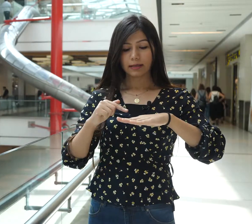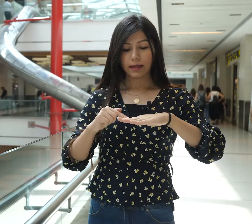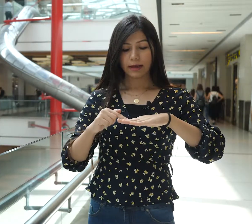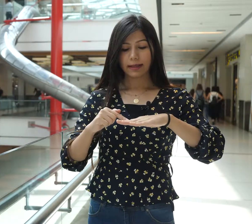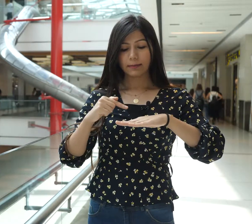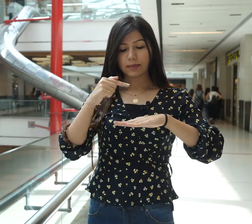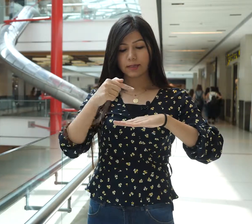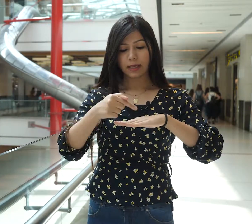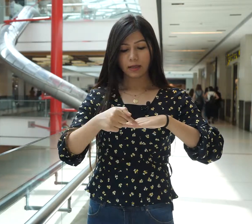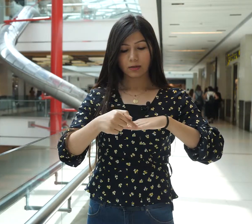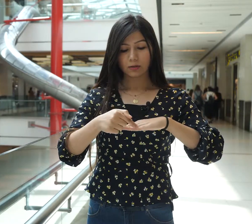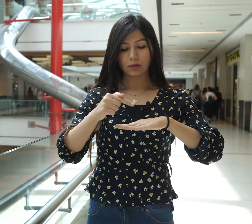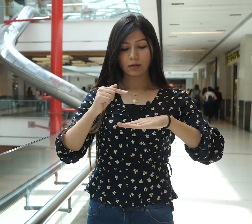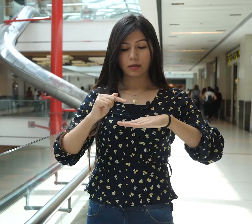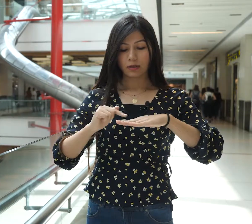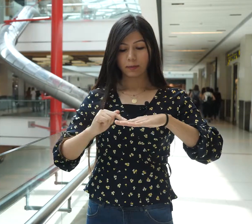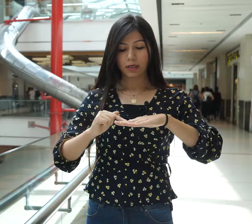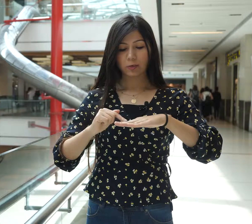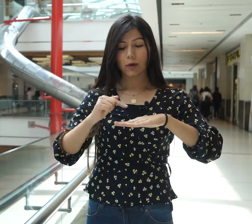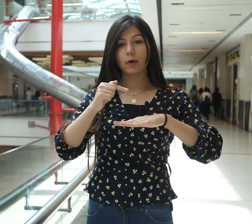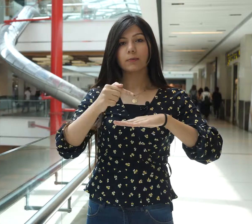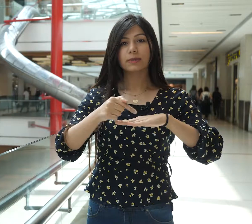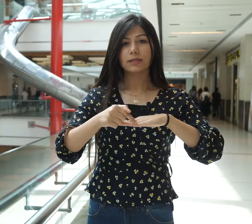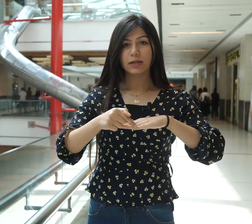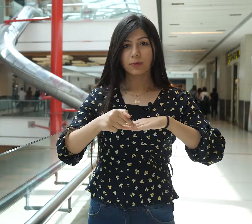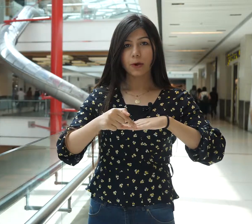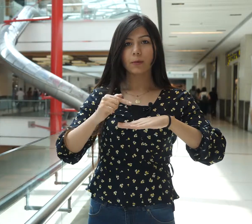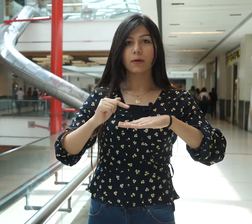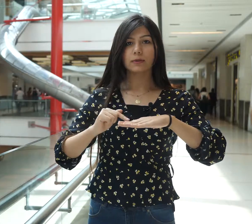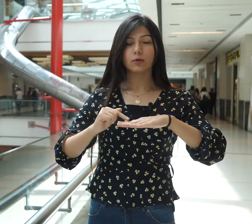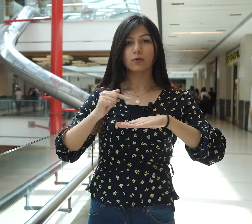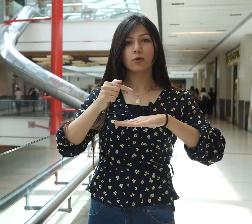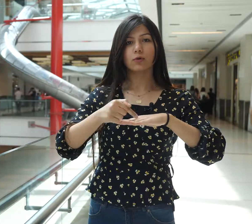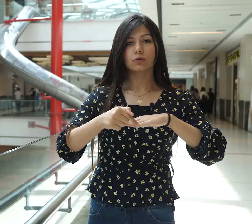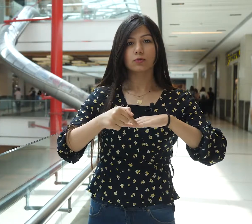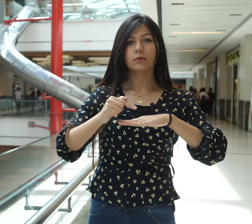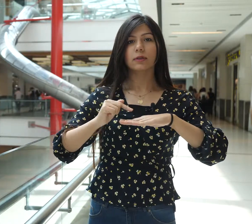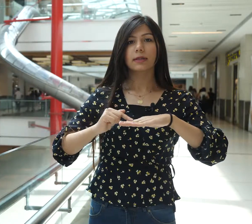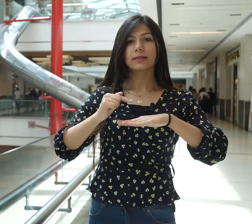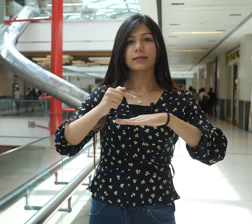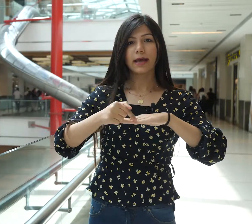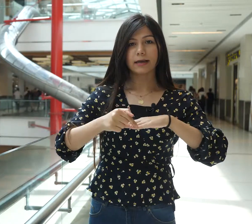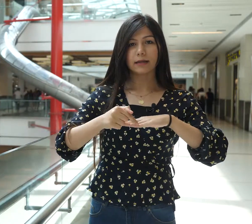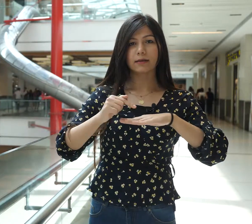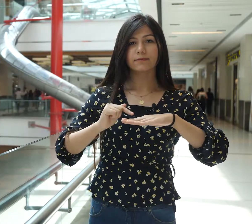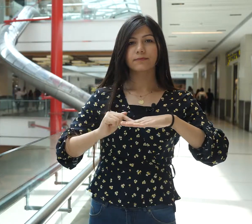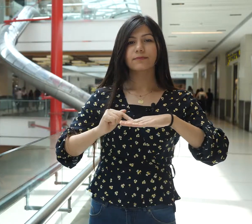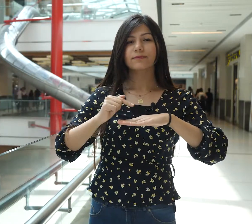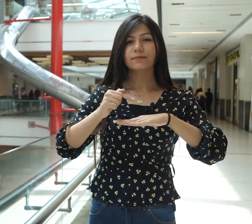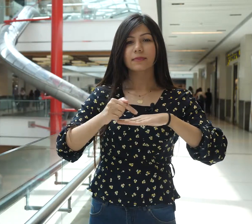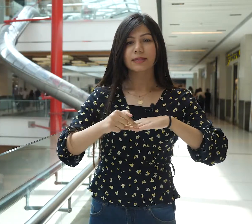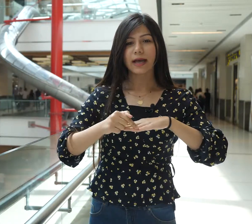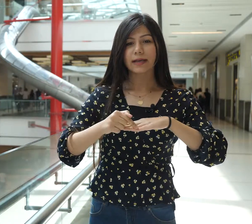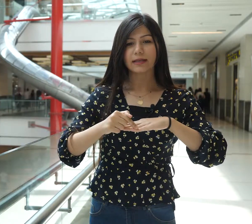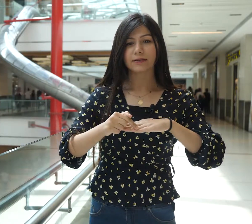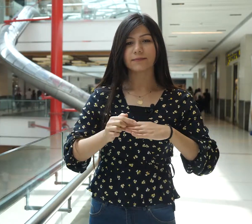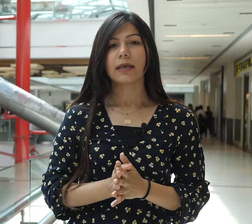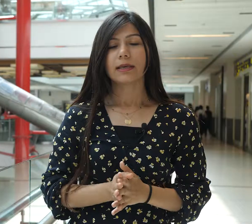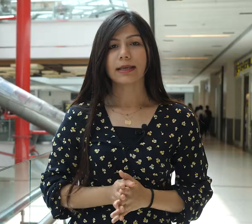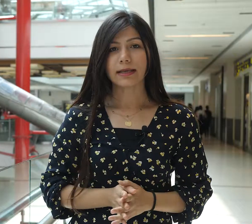diğer elimizle baş parmağımızla serçe parmağımıza götürüyoruz. Terlik. Terlik. Yelekte